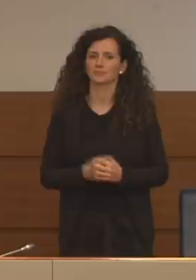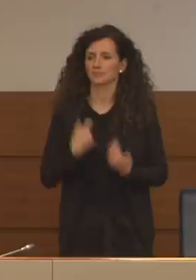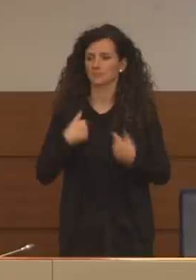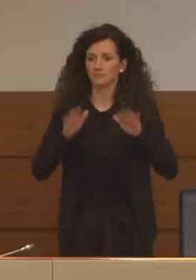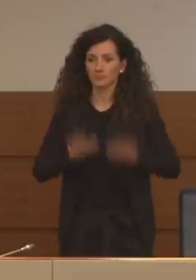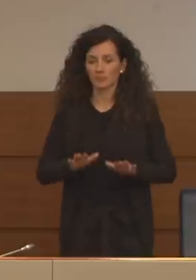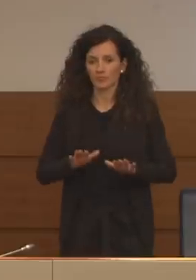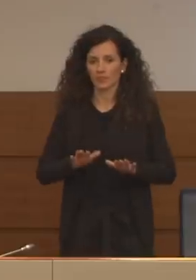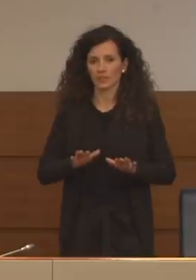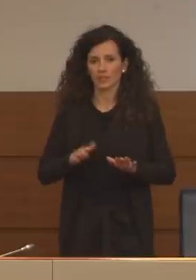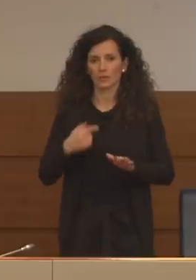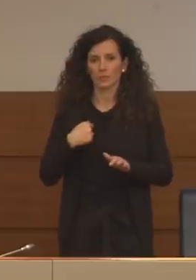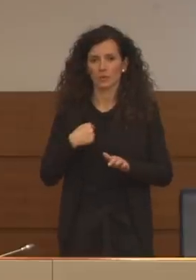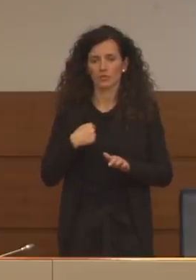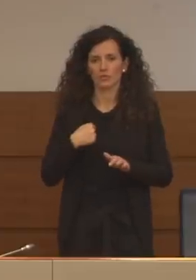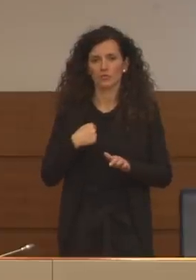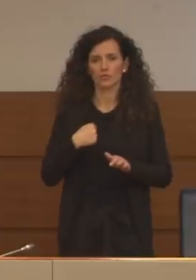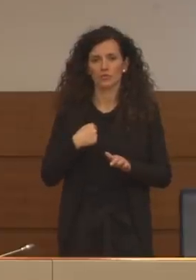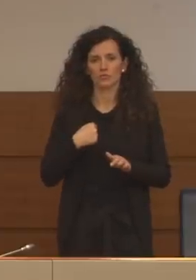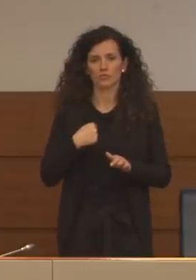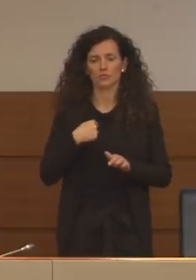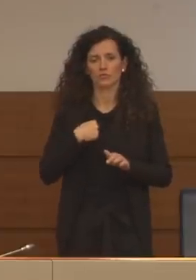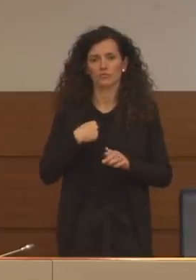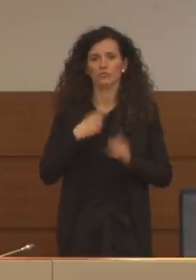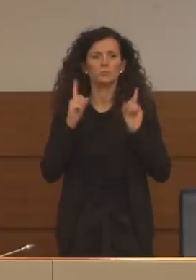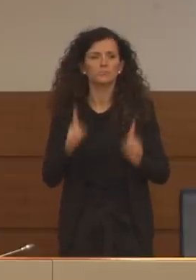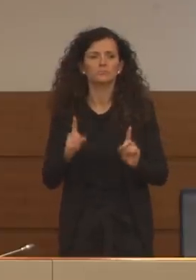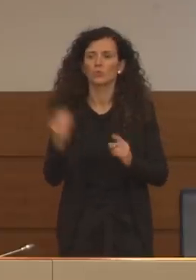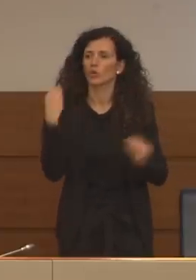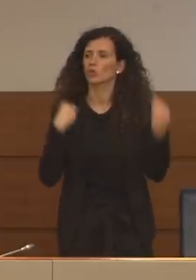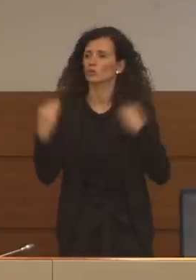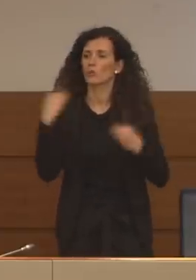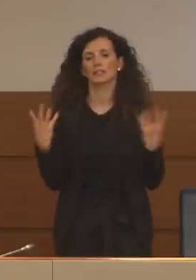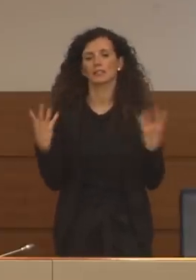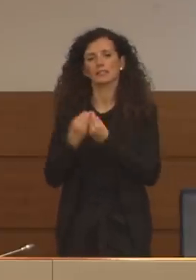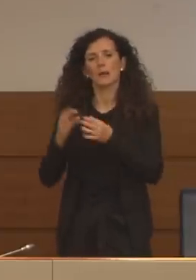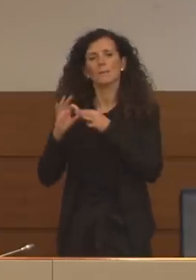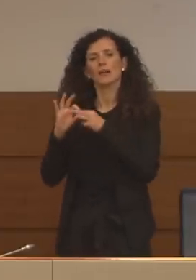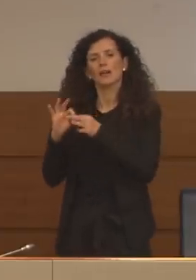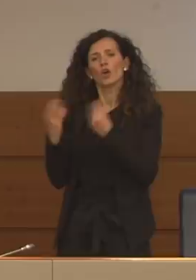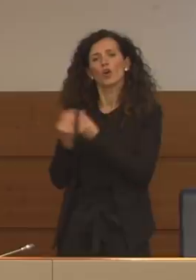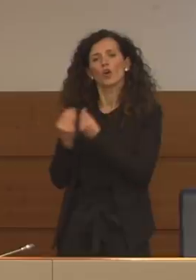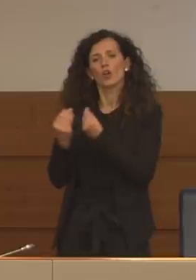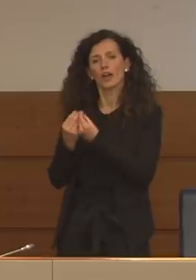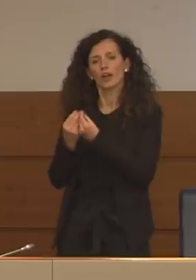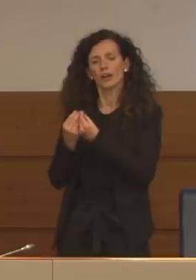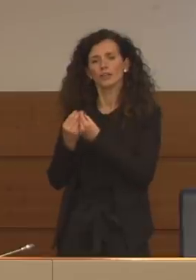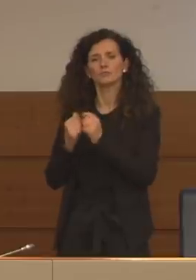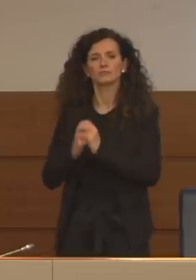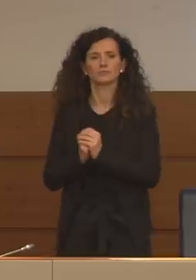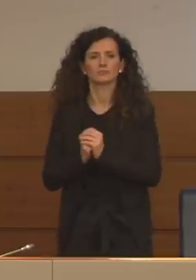mi fermo qui e mi rimetto alle vostre domande insieme con il collega d'ancona